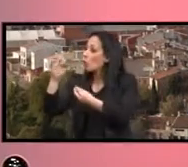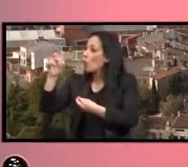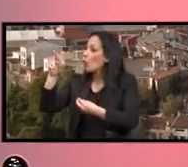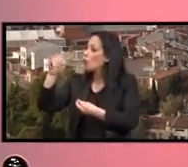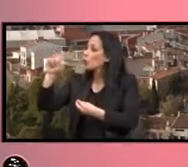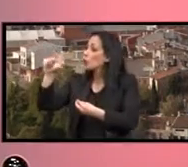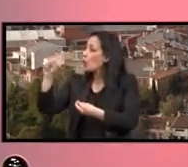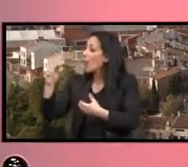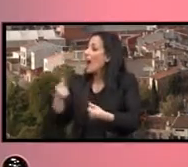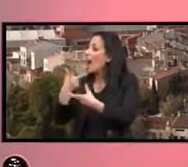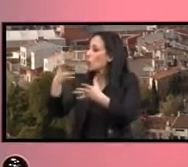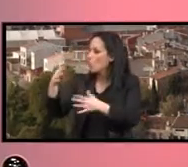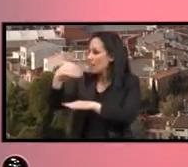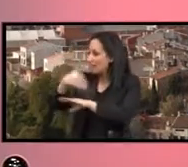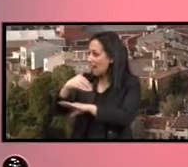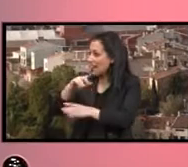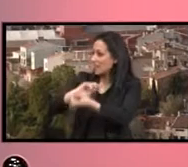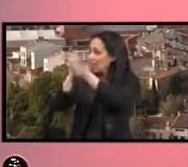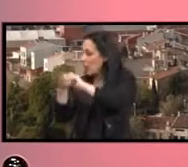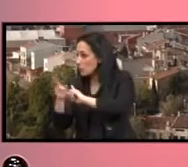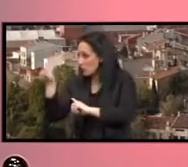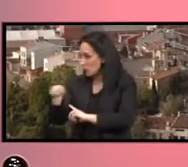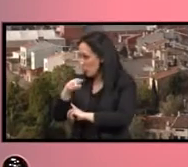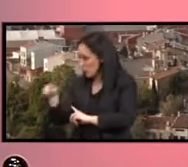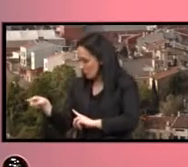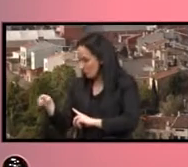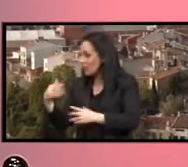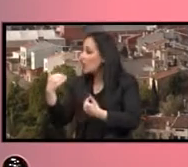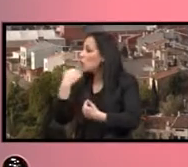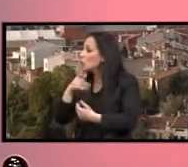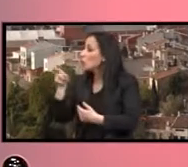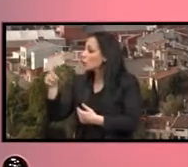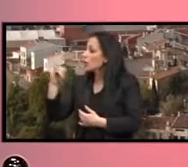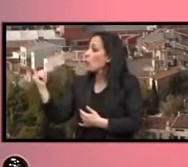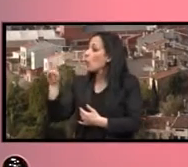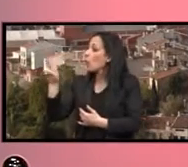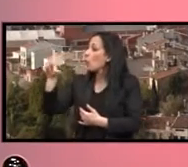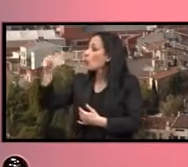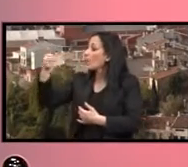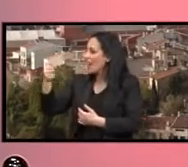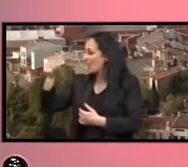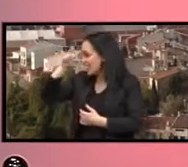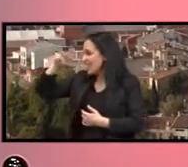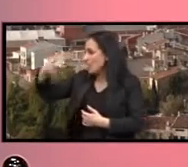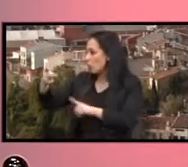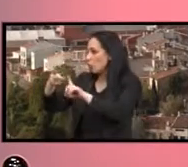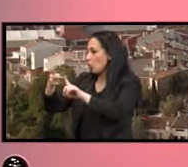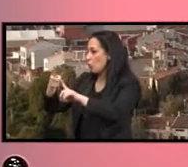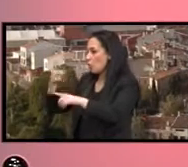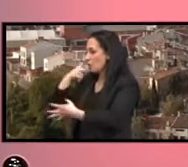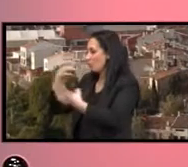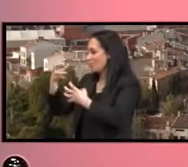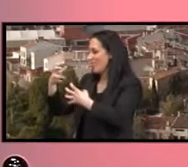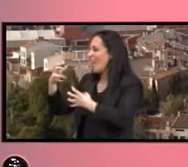que es van solucionant. Però jo no sé si la Júlia, que és gallega, amb el seu cognom, més o menys ja ho diu tot, no sé